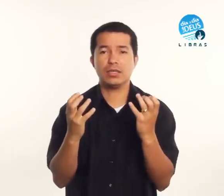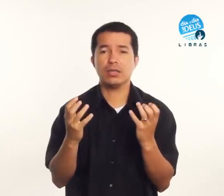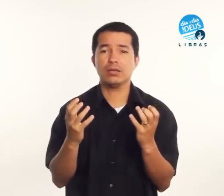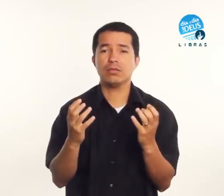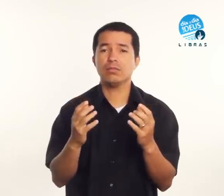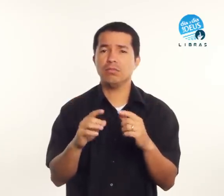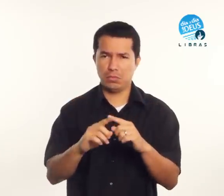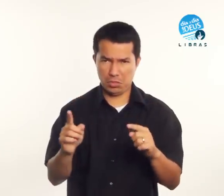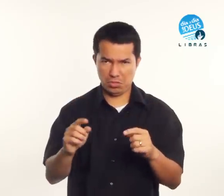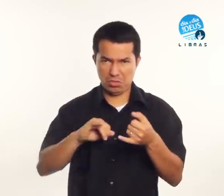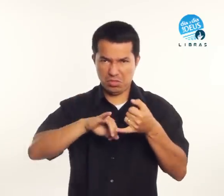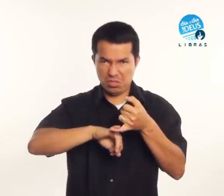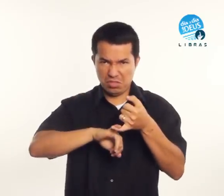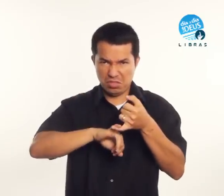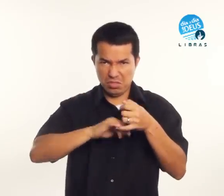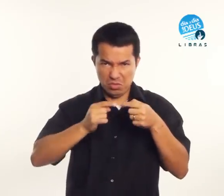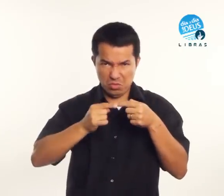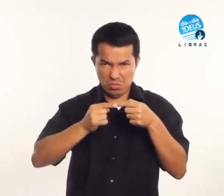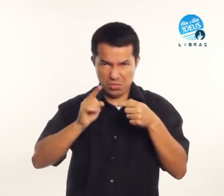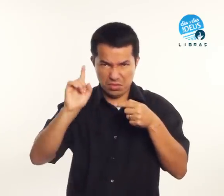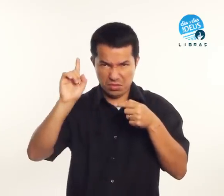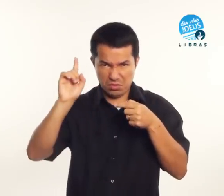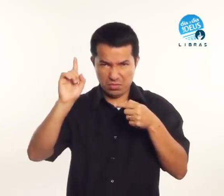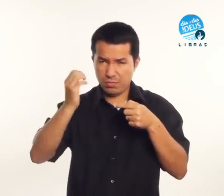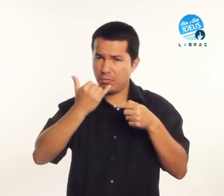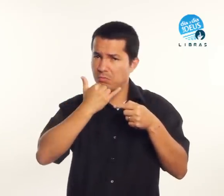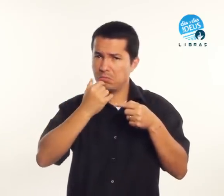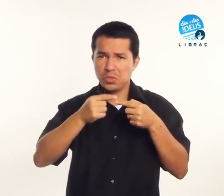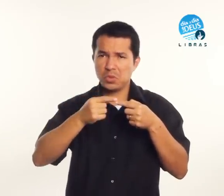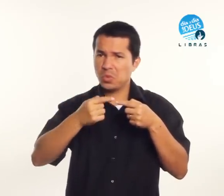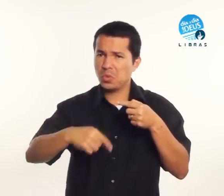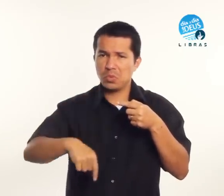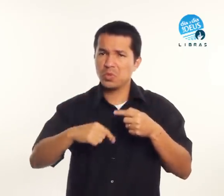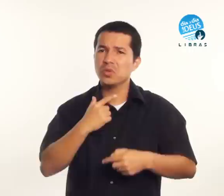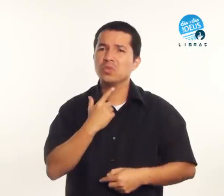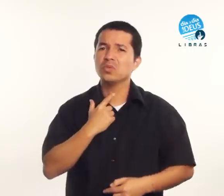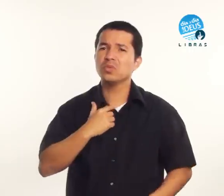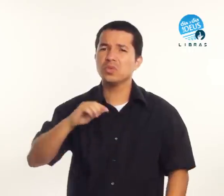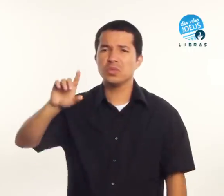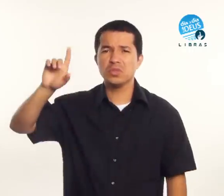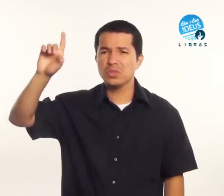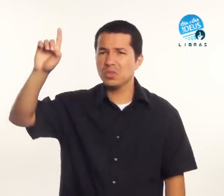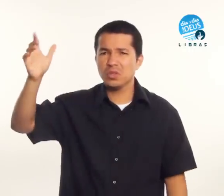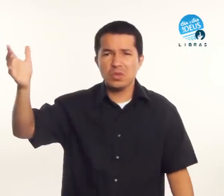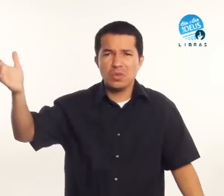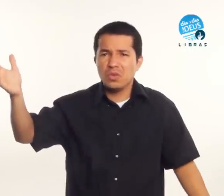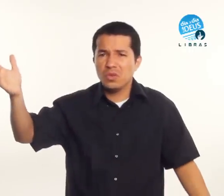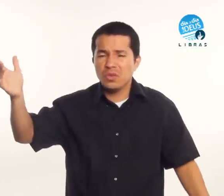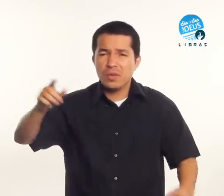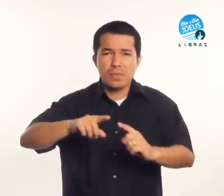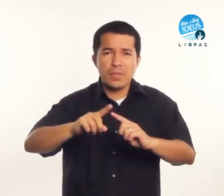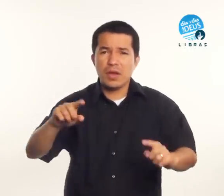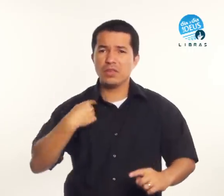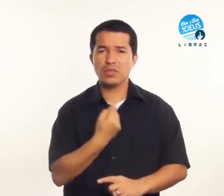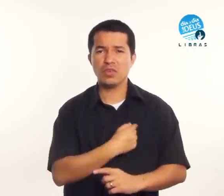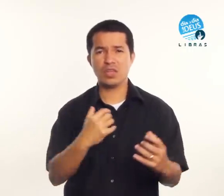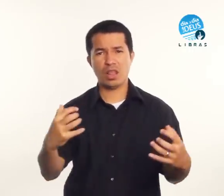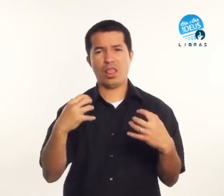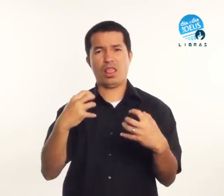que não correspondem com a vontade de Deus. Algum tempo atrás, eu ouvi